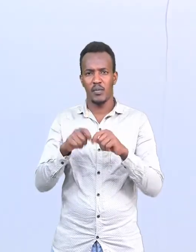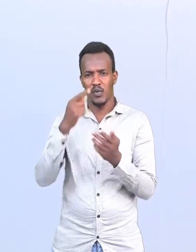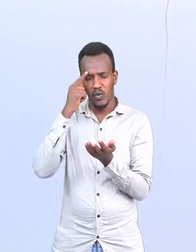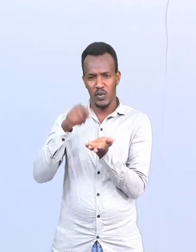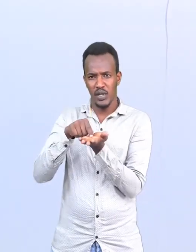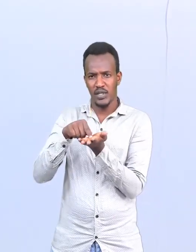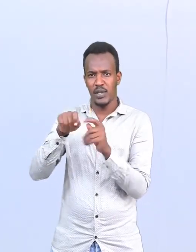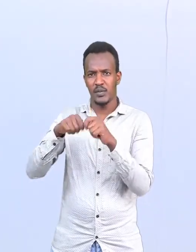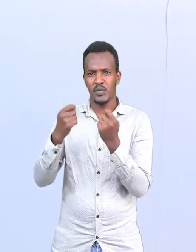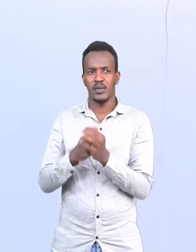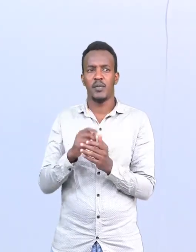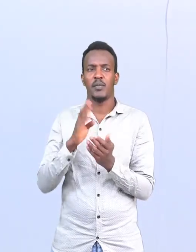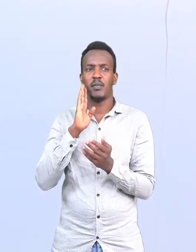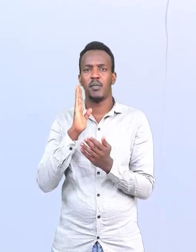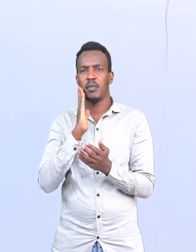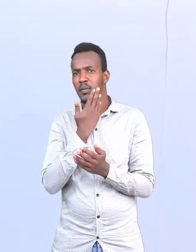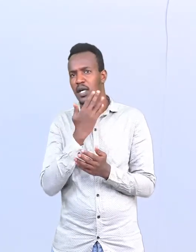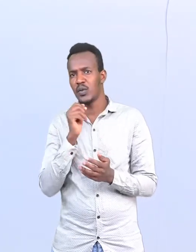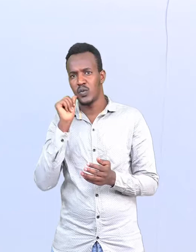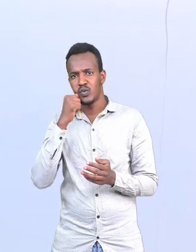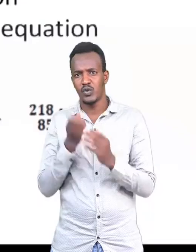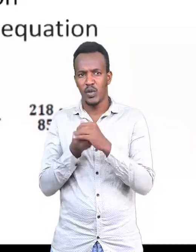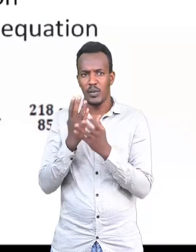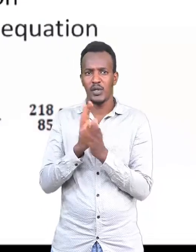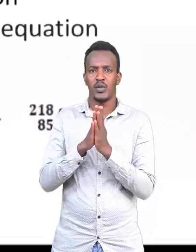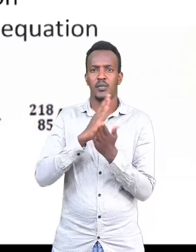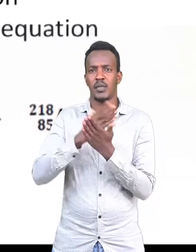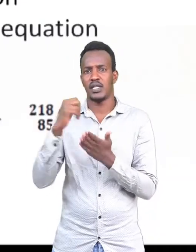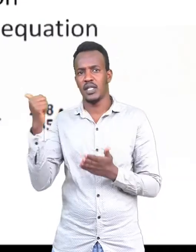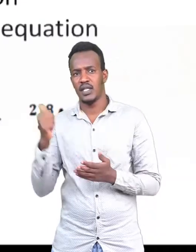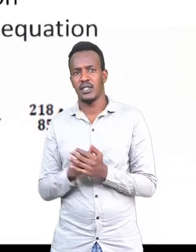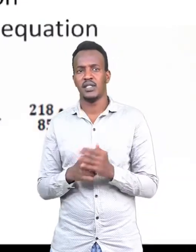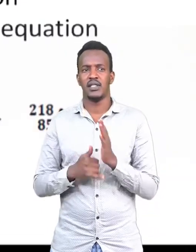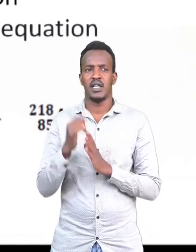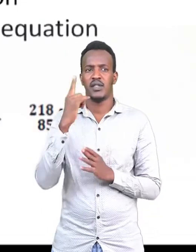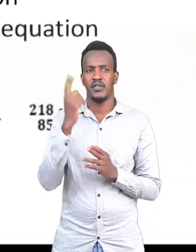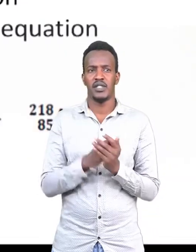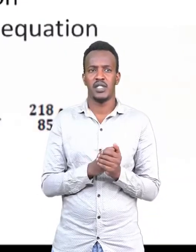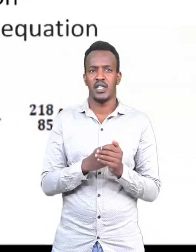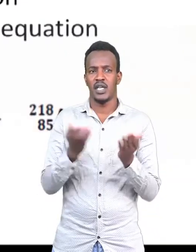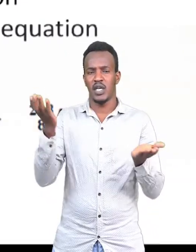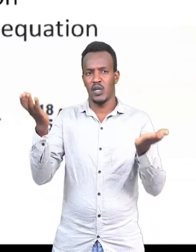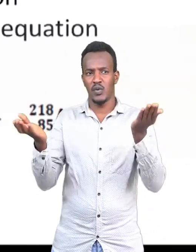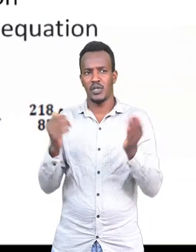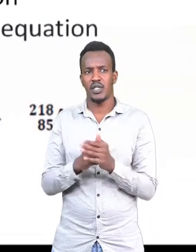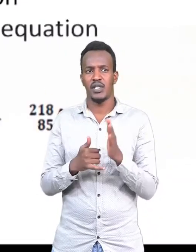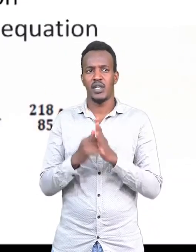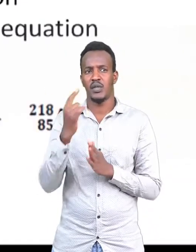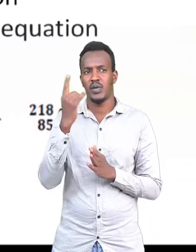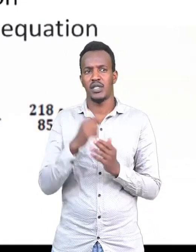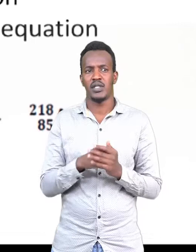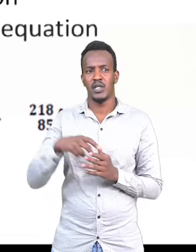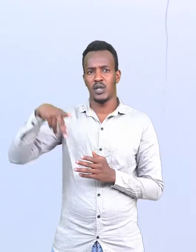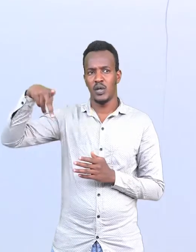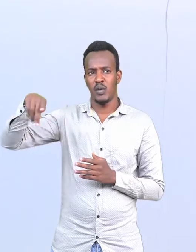cusub ee soo baxday iyo qaybtii hore waa inaynu markaasi waxa weeyaan marka hore dejisano qaybta markaasi equation-ka halkay noogu yaala kaasoo ah polonium